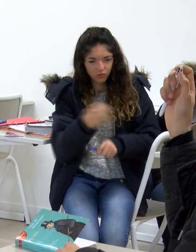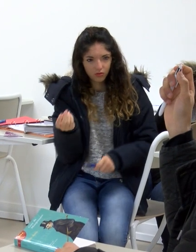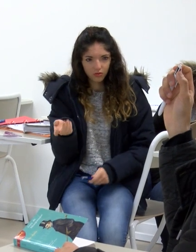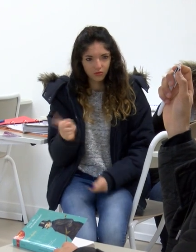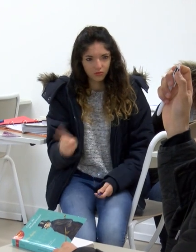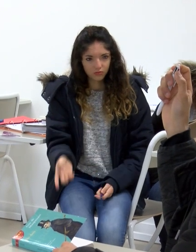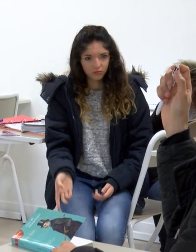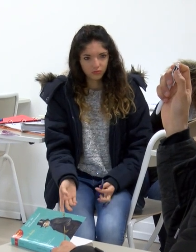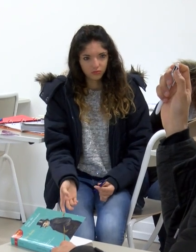c l des Vosges.